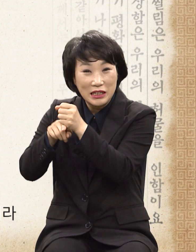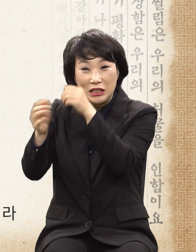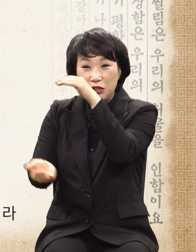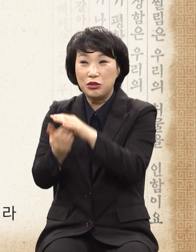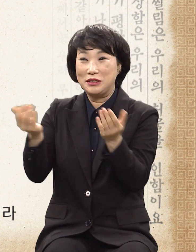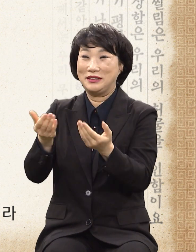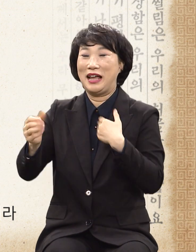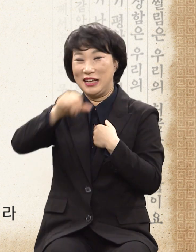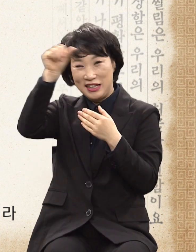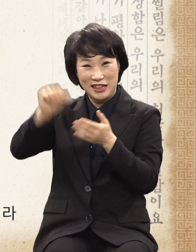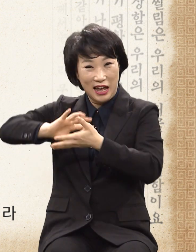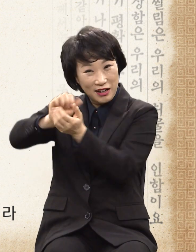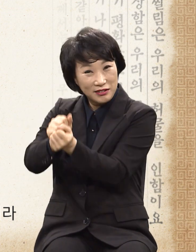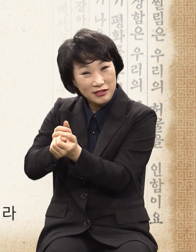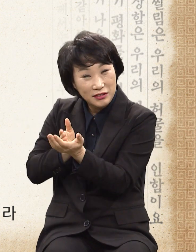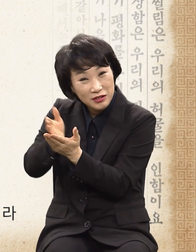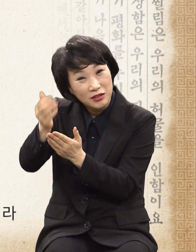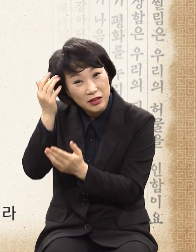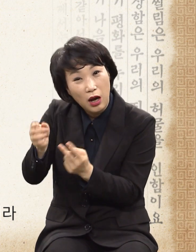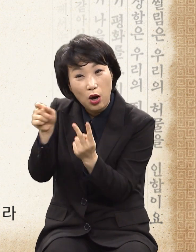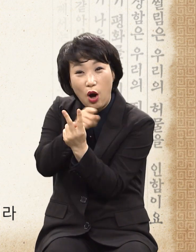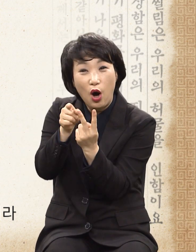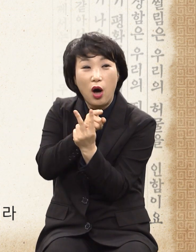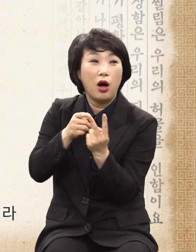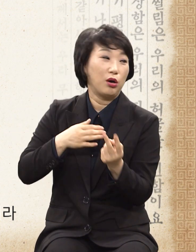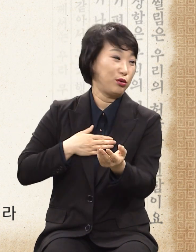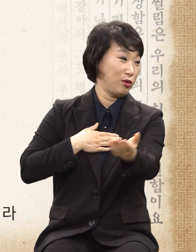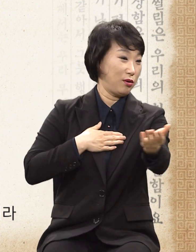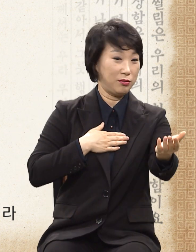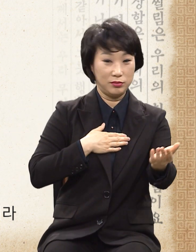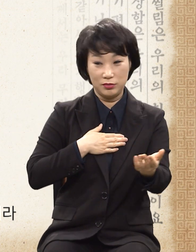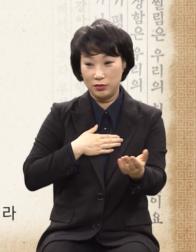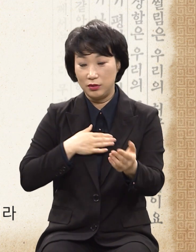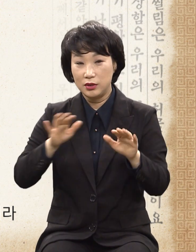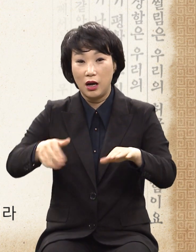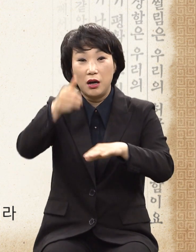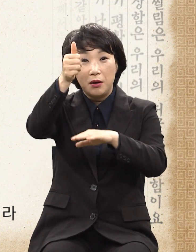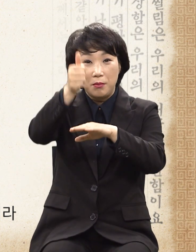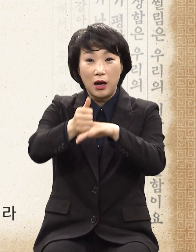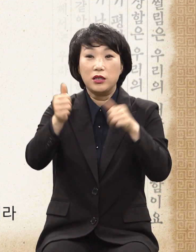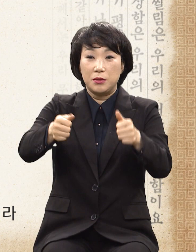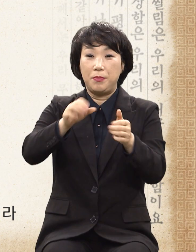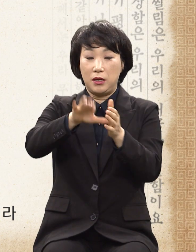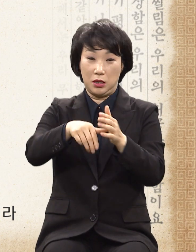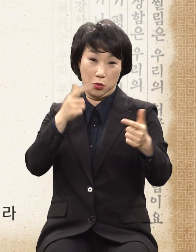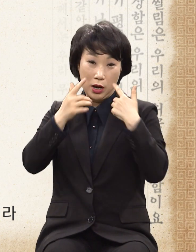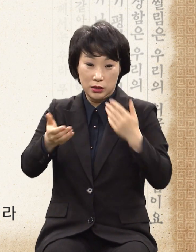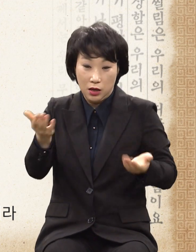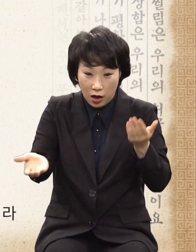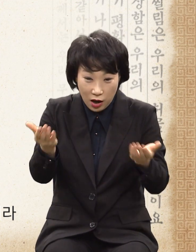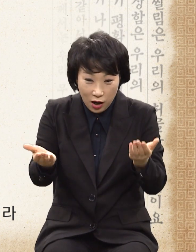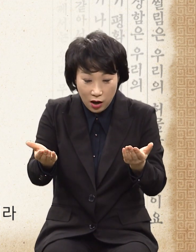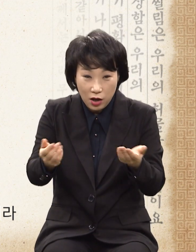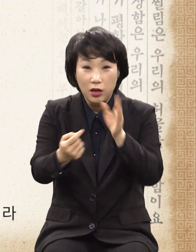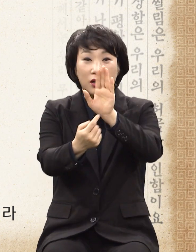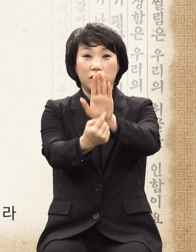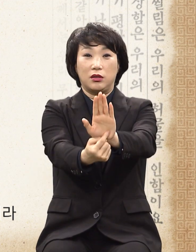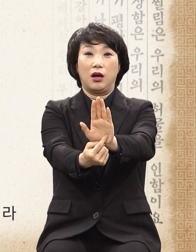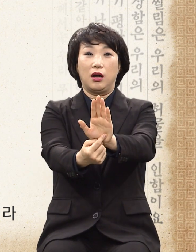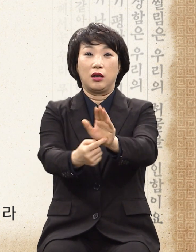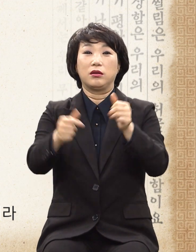일에 내 일생을 가졌느냐 하는 것은 마지막 심판의 날에 정확하게 드러나게